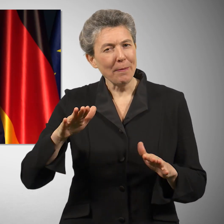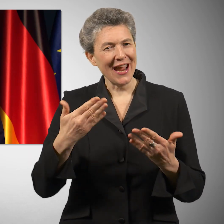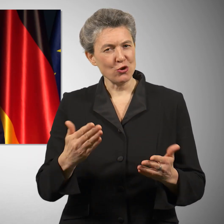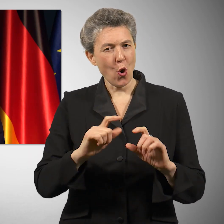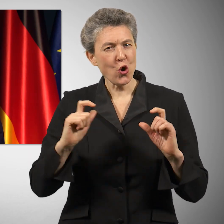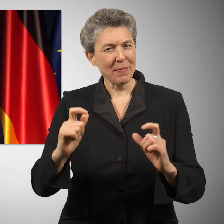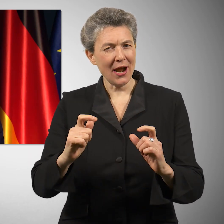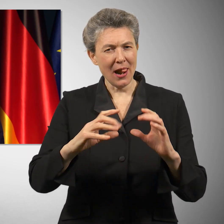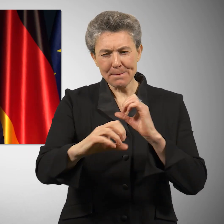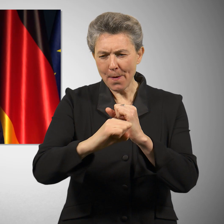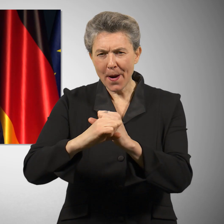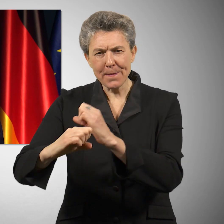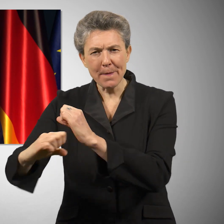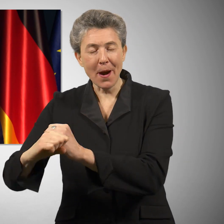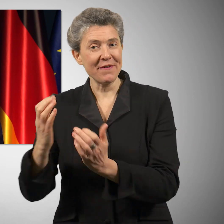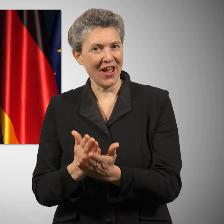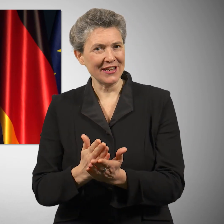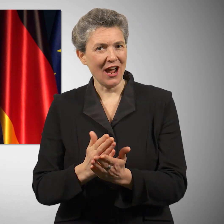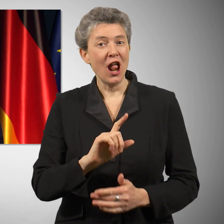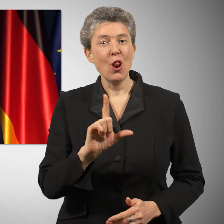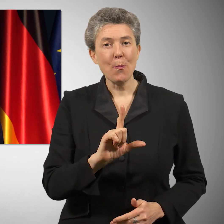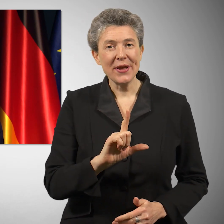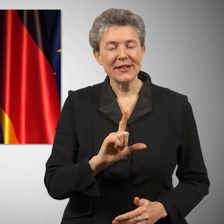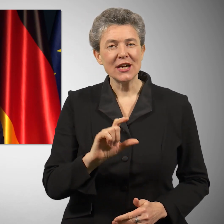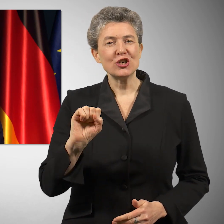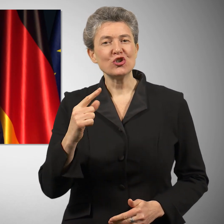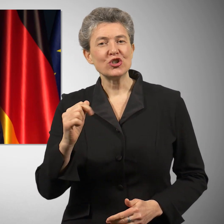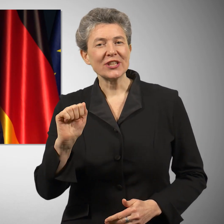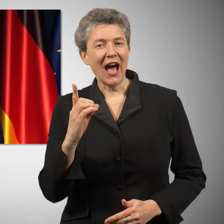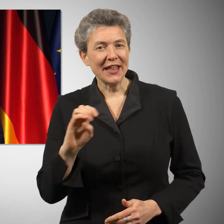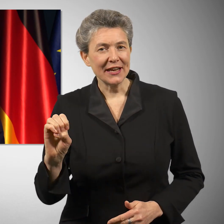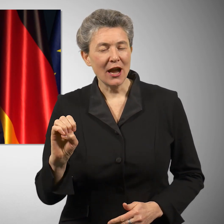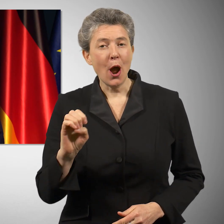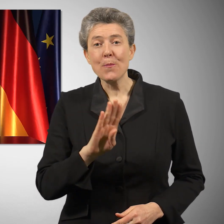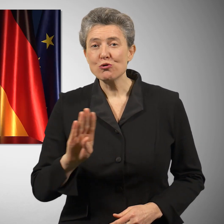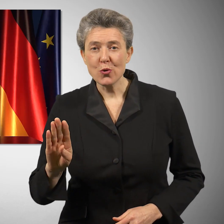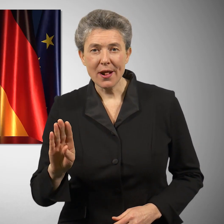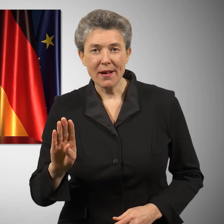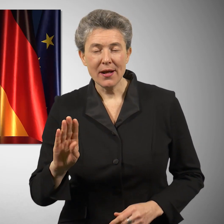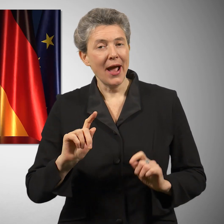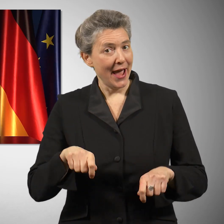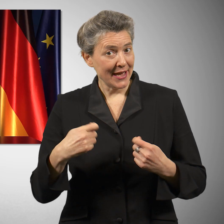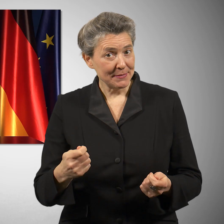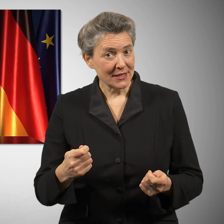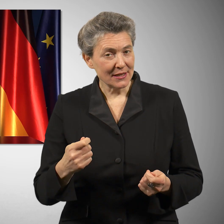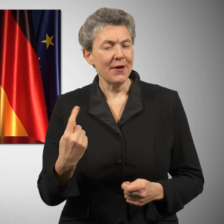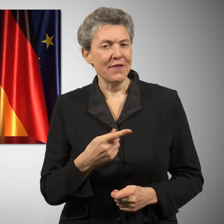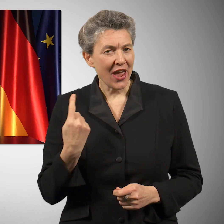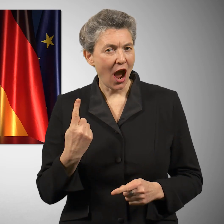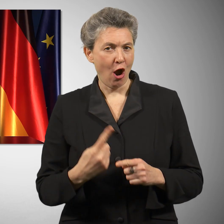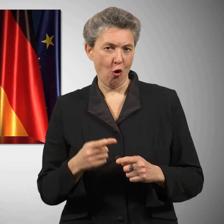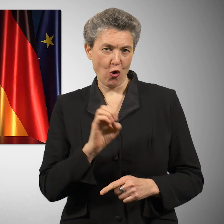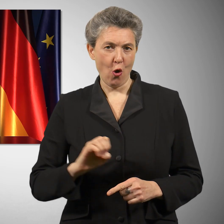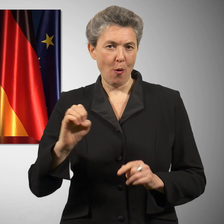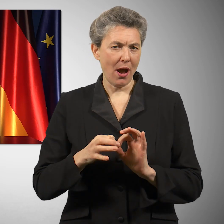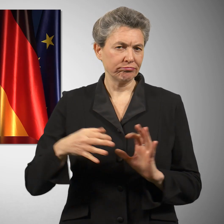gehen weitere Flüssiggasterminals in Betrieb in Lubmin, in Stade, in Brunsbüttel. Damit machen wir unser Land